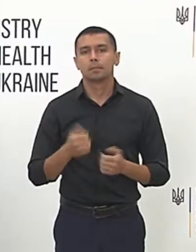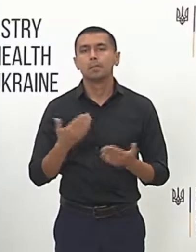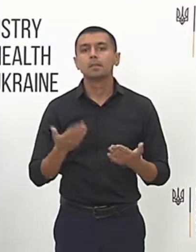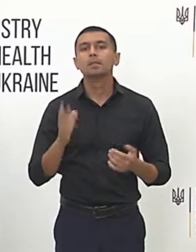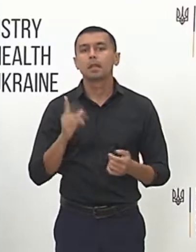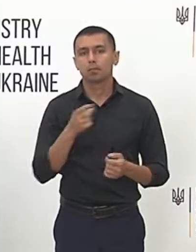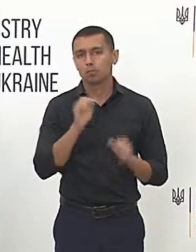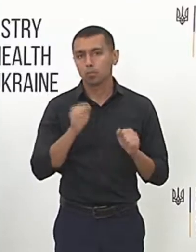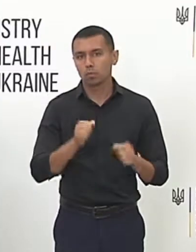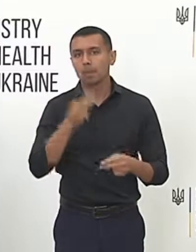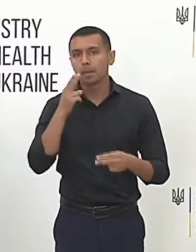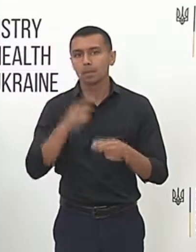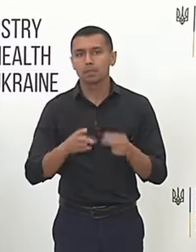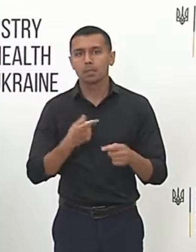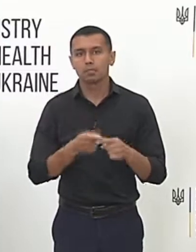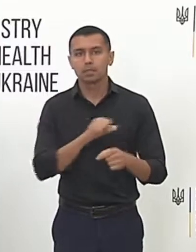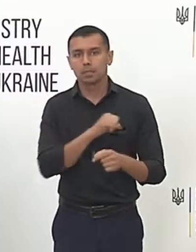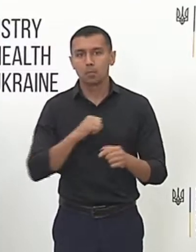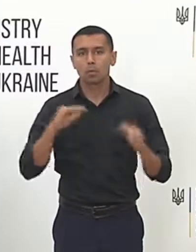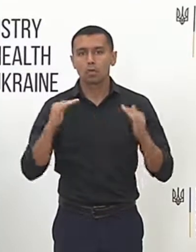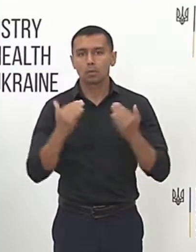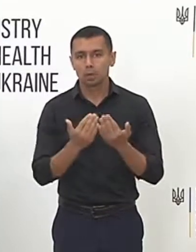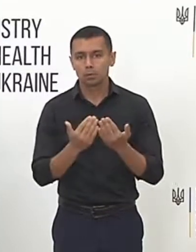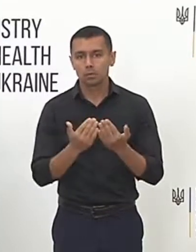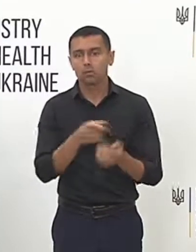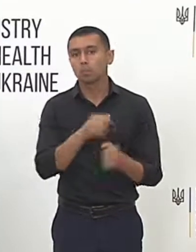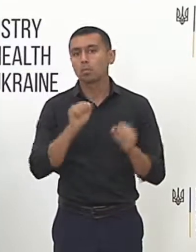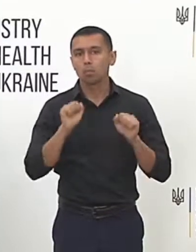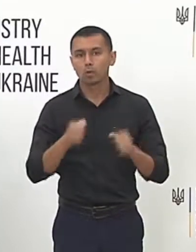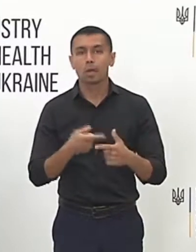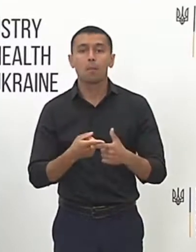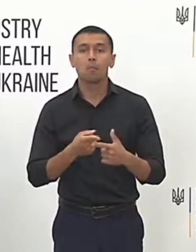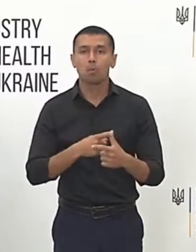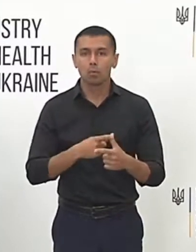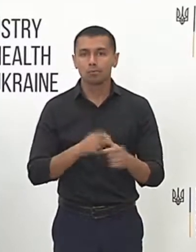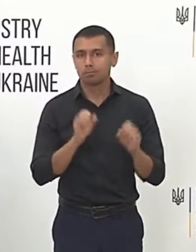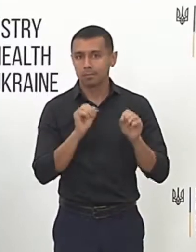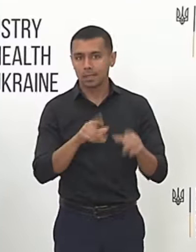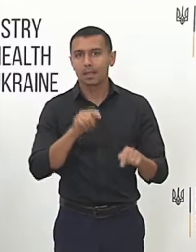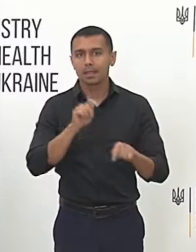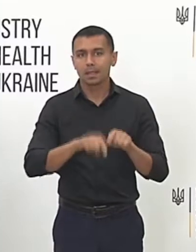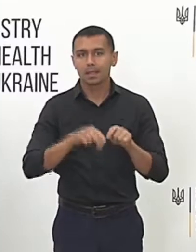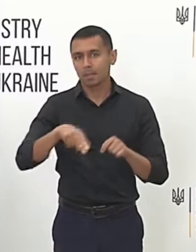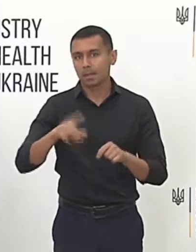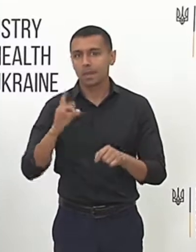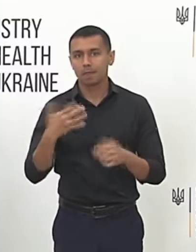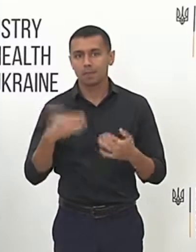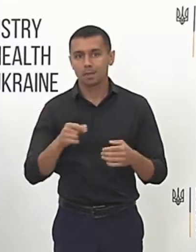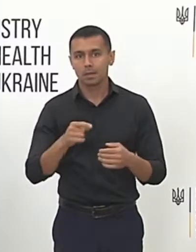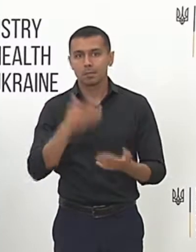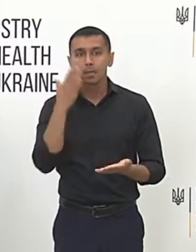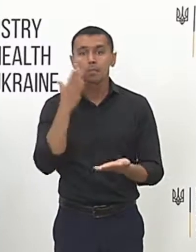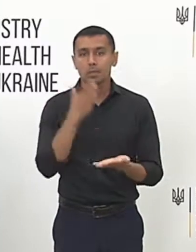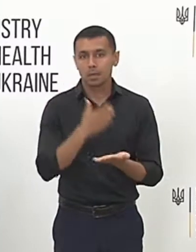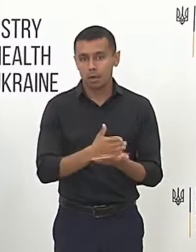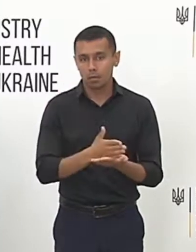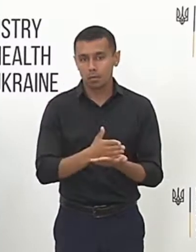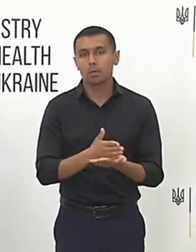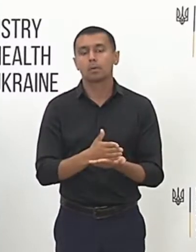Яким чином він може припинити цю самоізоляцію, обсервацію? Він може або здати тест ПЛР вже безпосередньо,